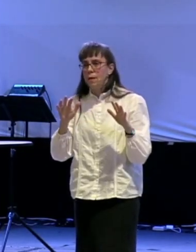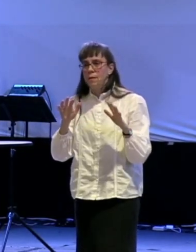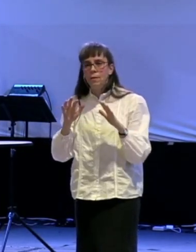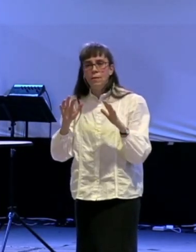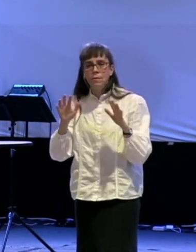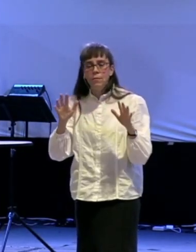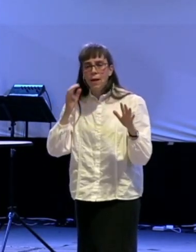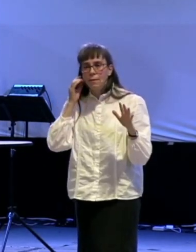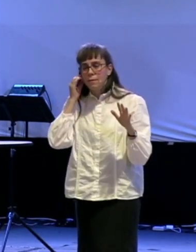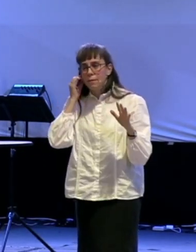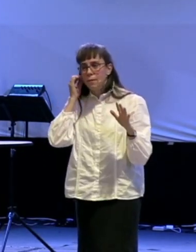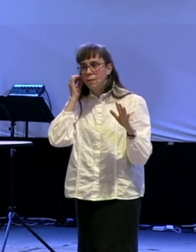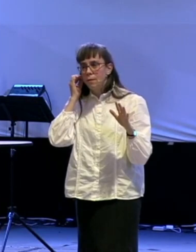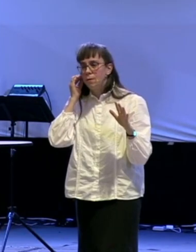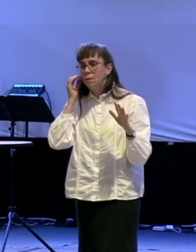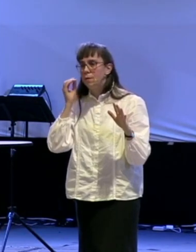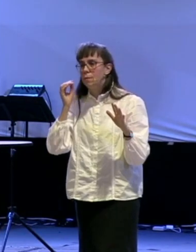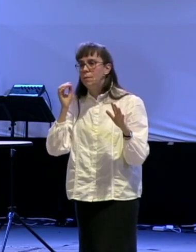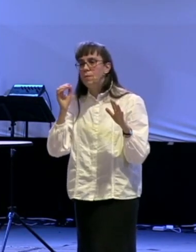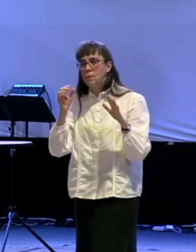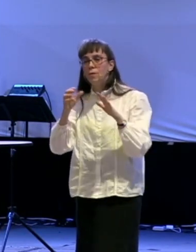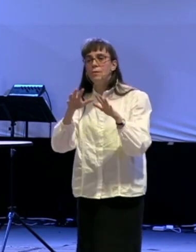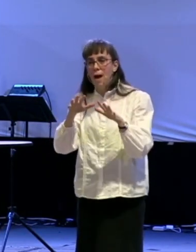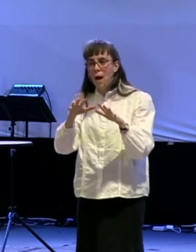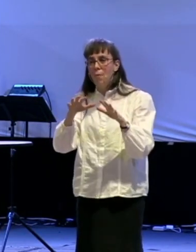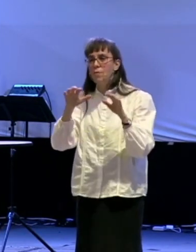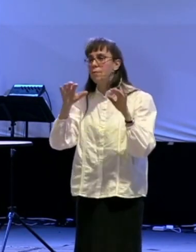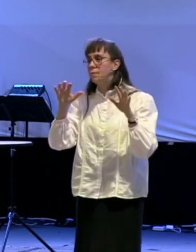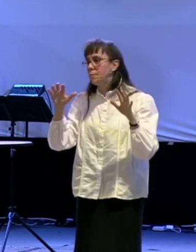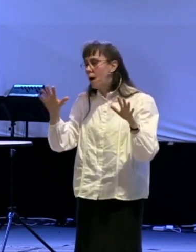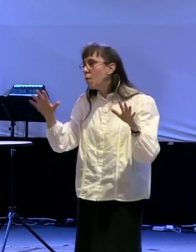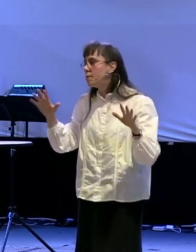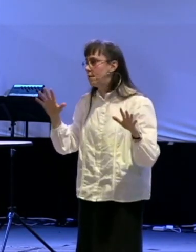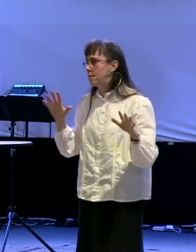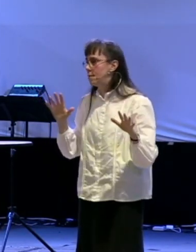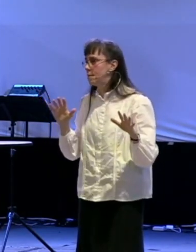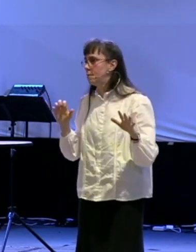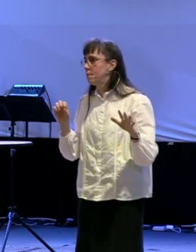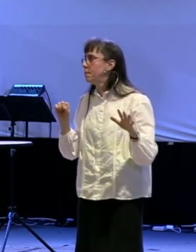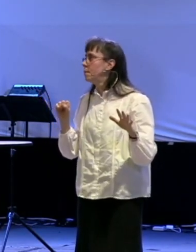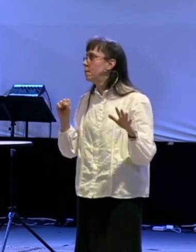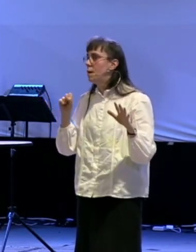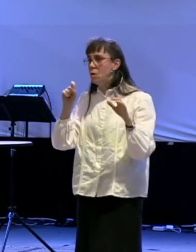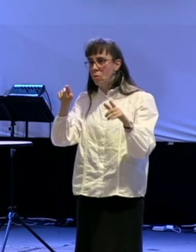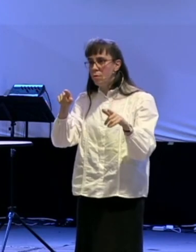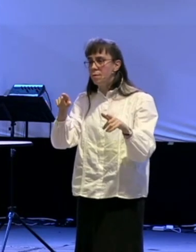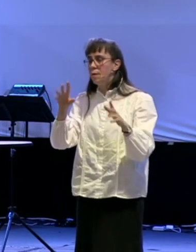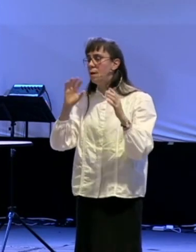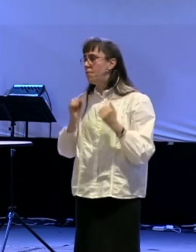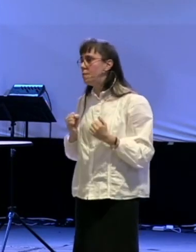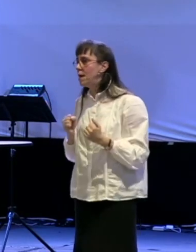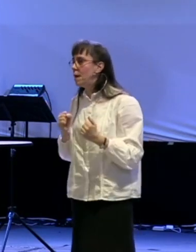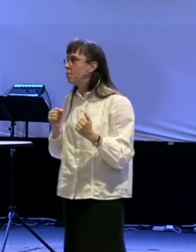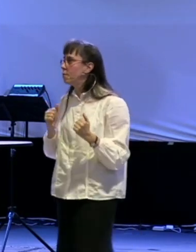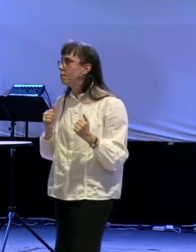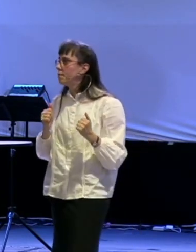réagit pas. It doesn't react. C'était l'heure de la puissance des ténèbres. It was the time of the frères et sœurs, dans ta vie, dans ma vie, in your life, il